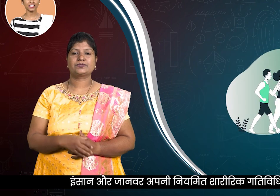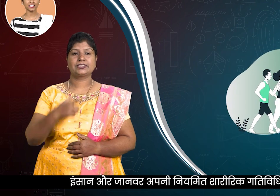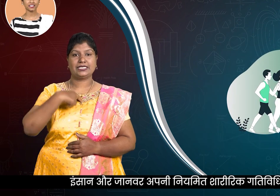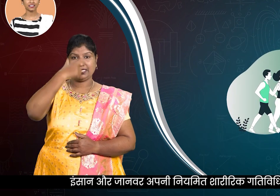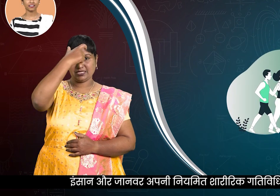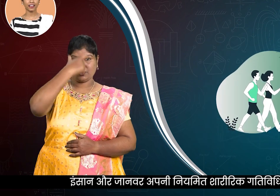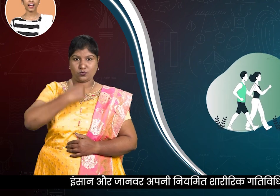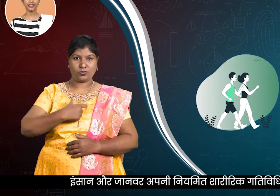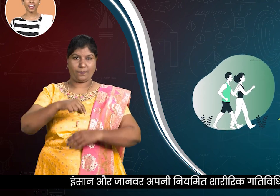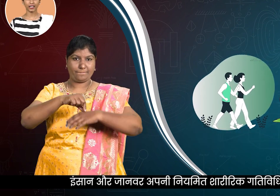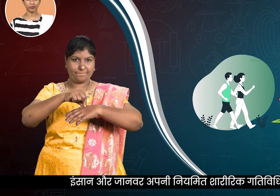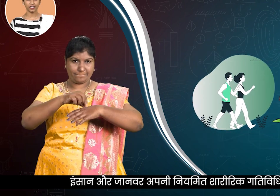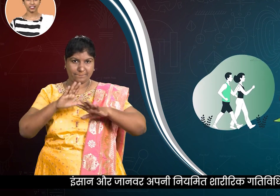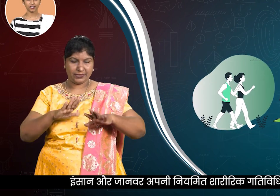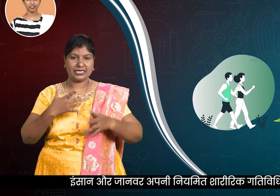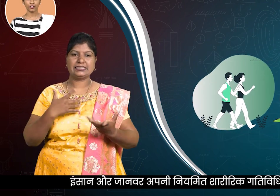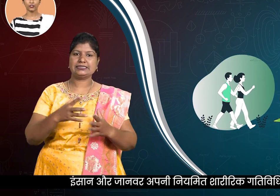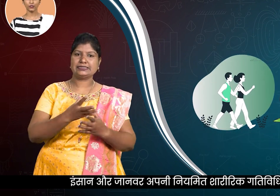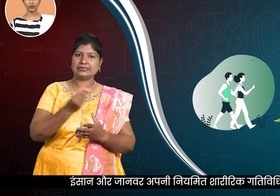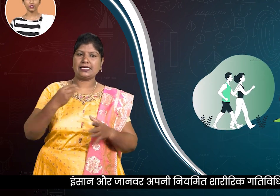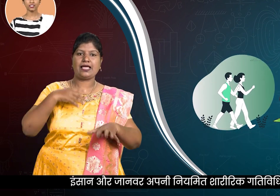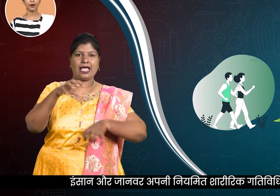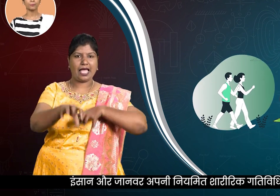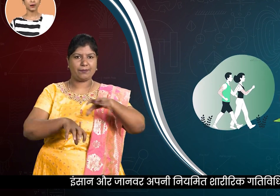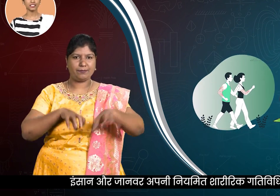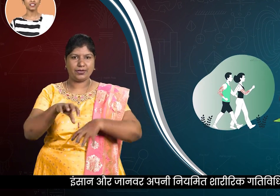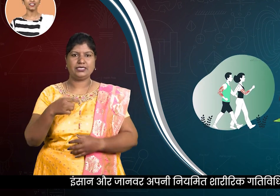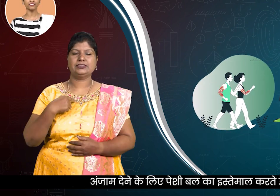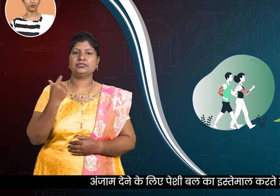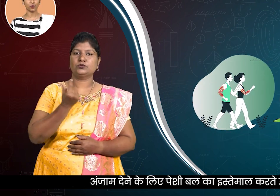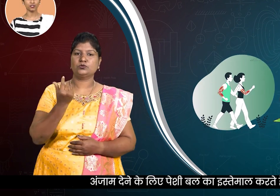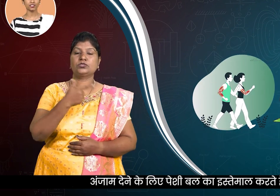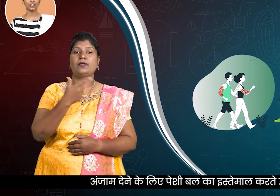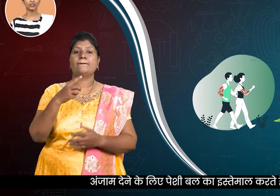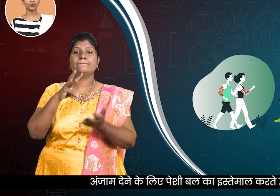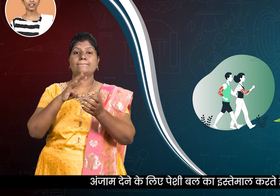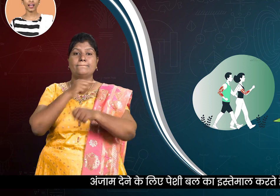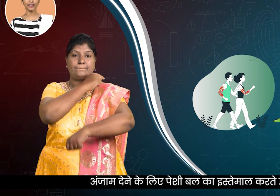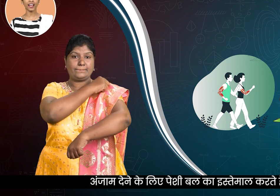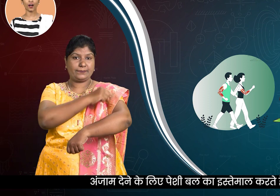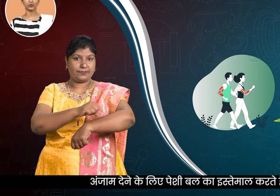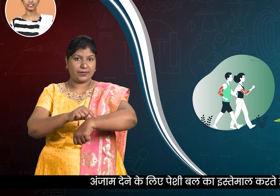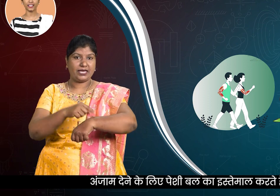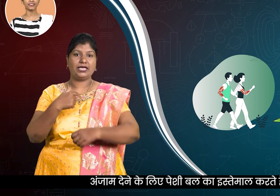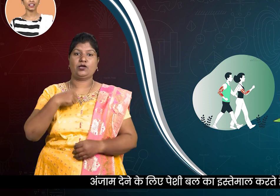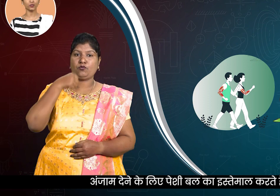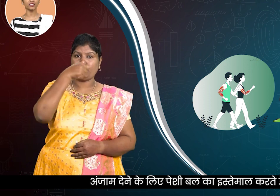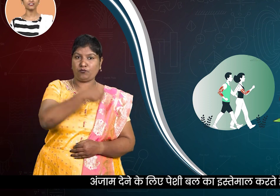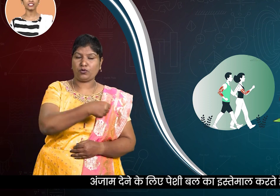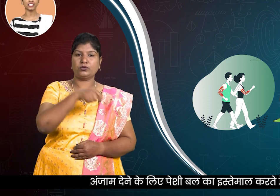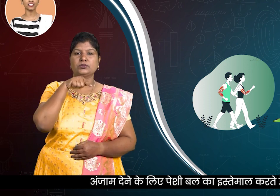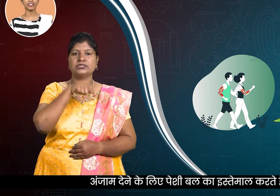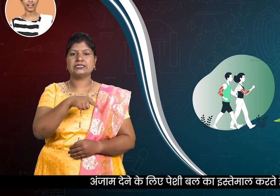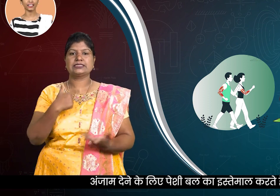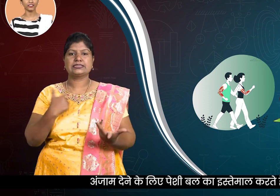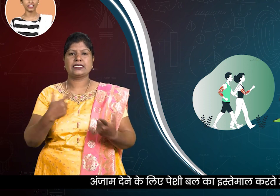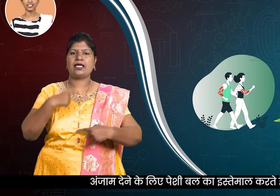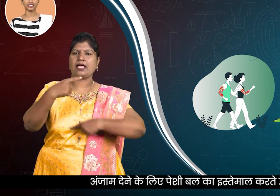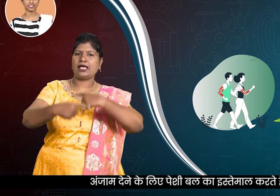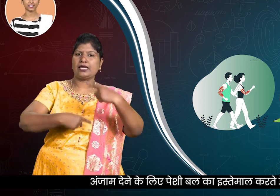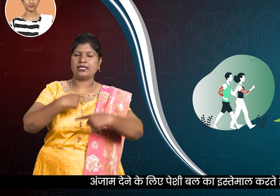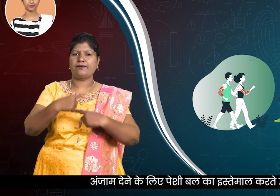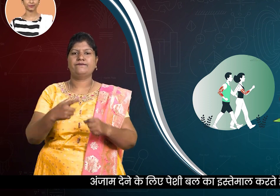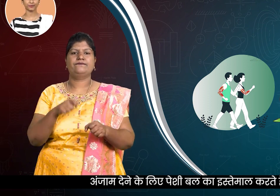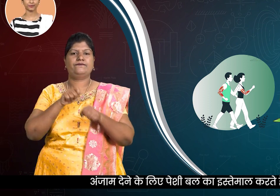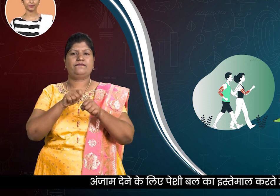इंसान और जानवर अपनी नियमित शारीरिक गतिविधियों को अंजाम देने के लिए पेशी बल का इस्तेमाल करते